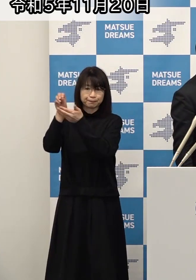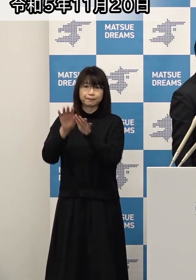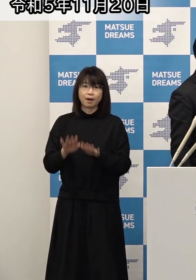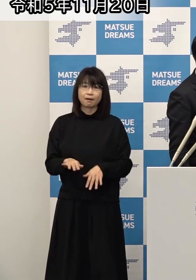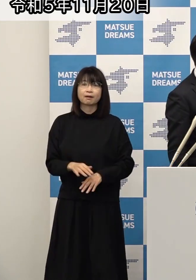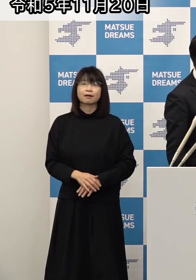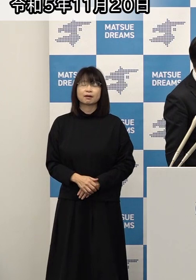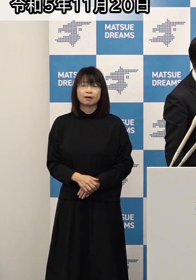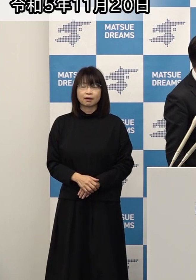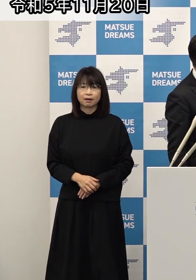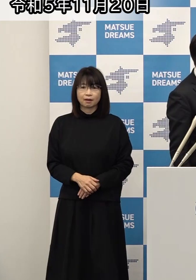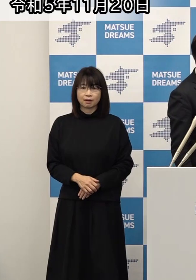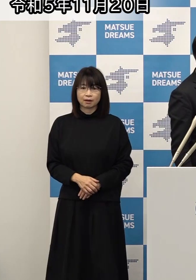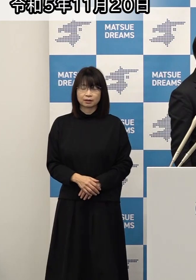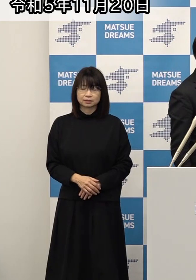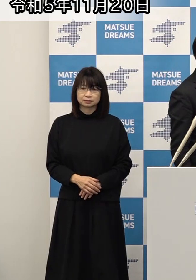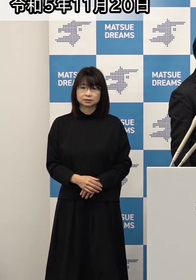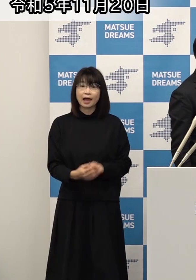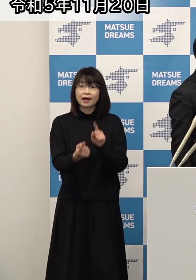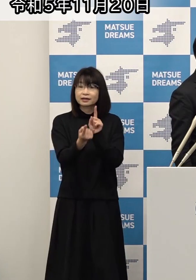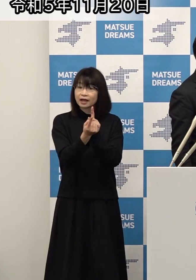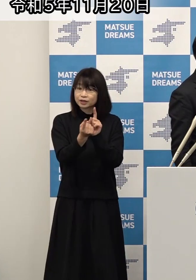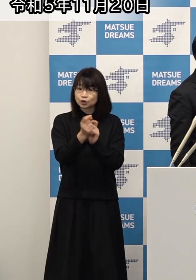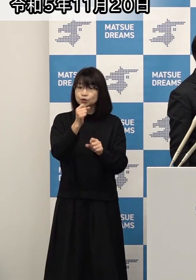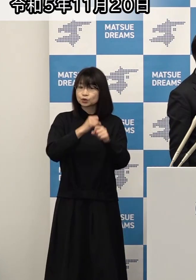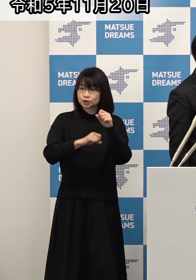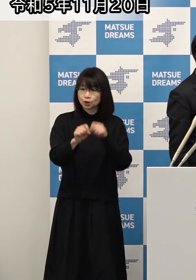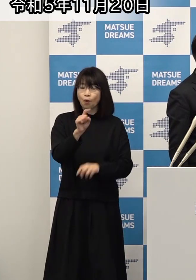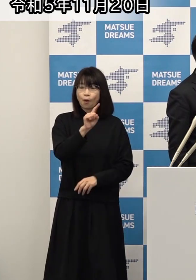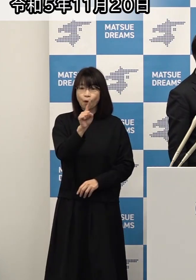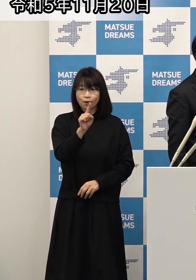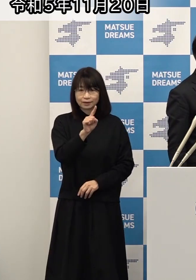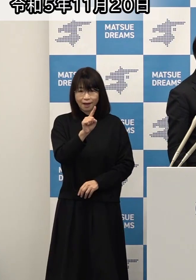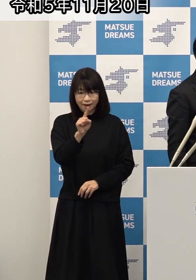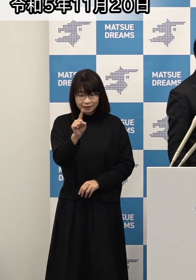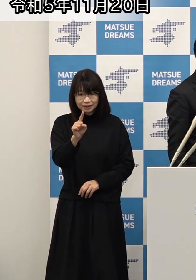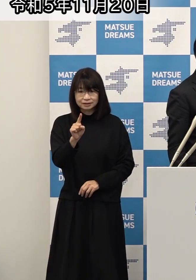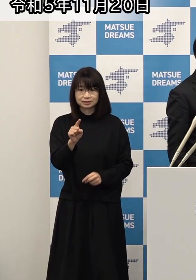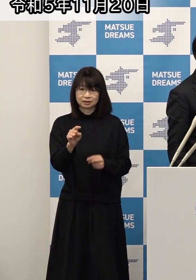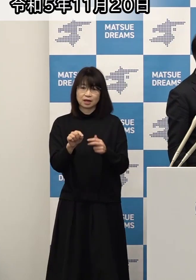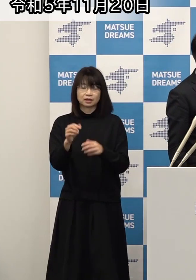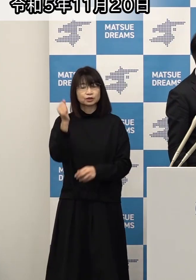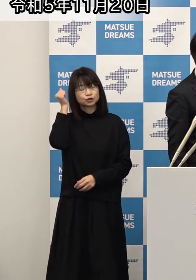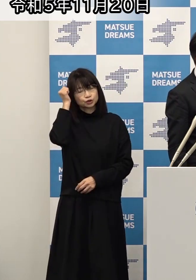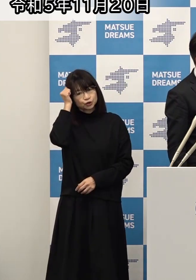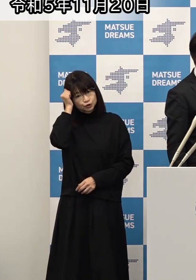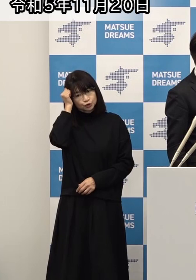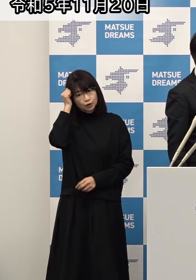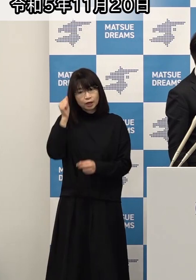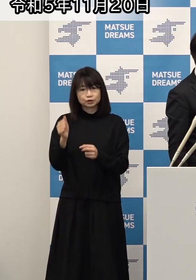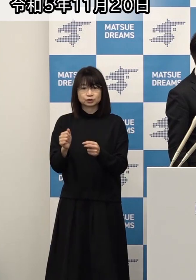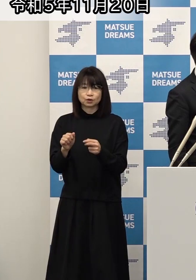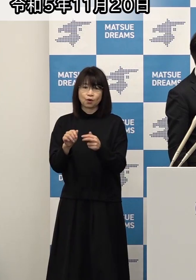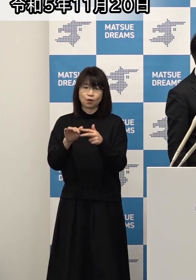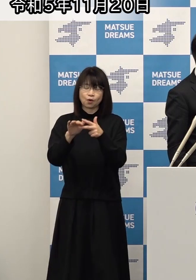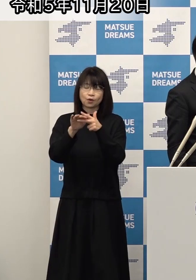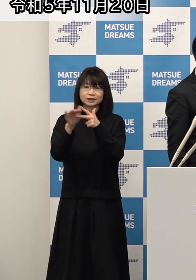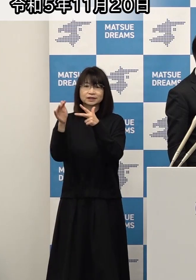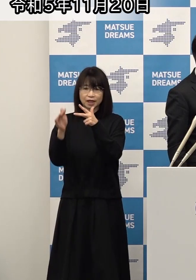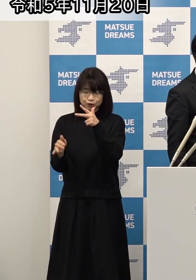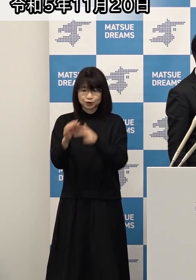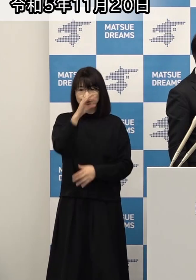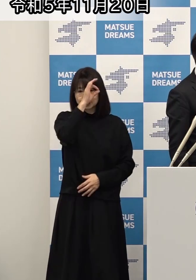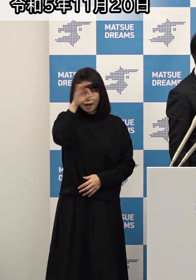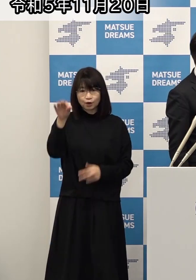ます。具体的な対象事業としては、宿泊施設の高付加価値化のための改修でありましたり、観光施設の改